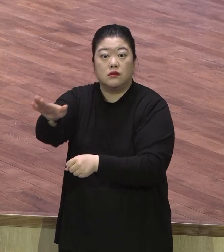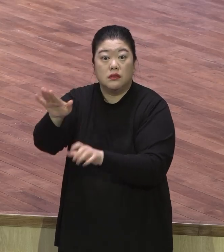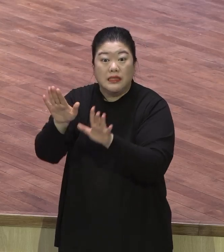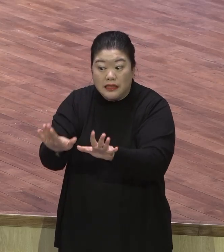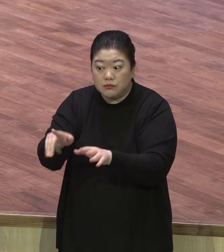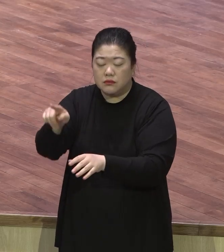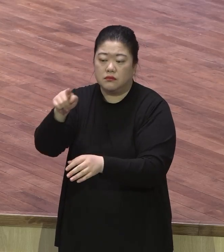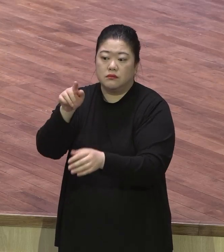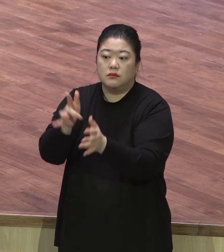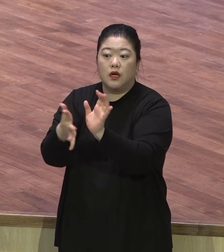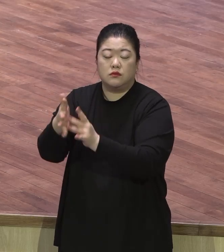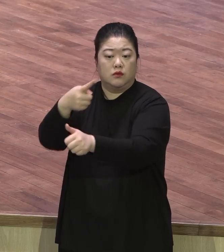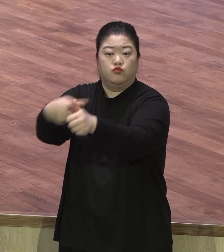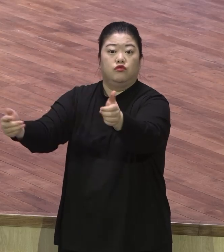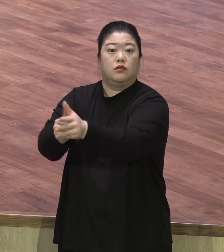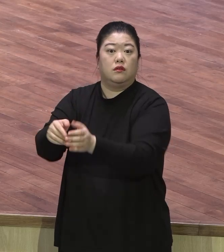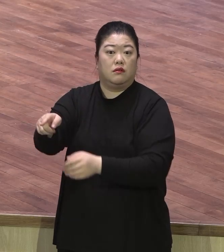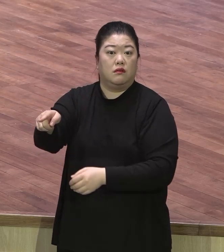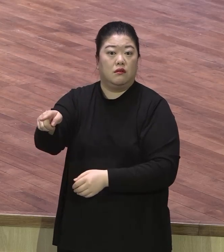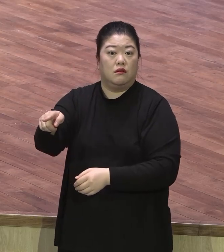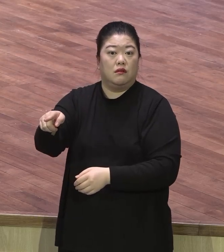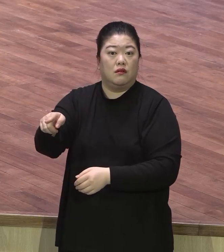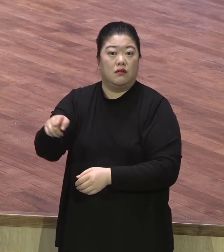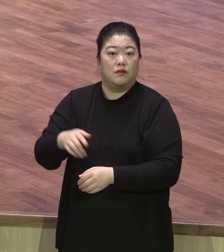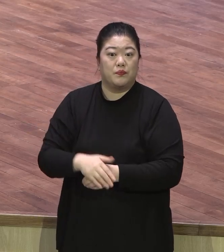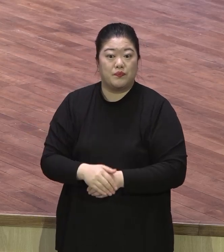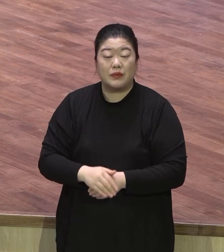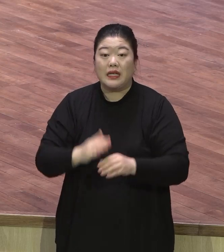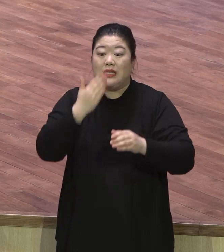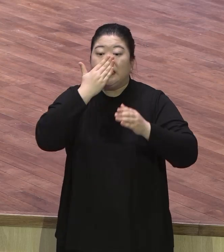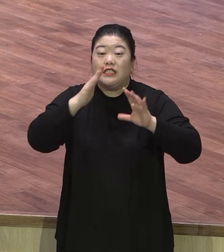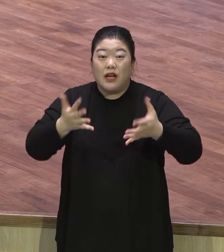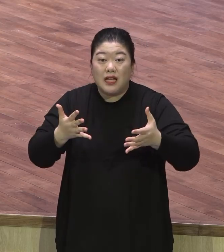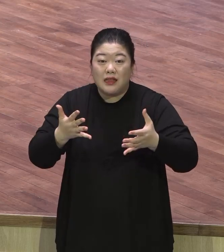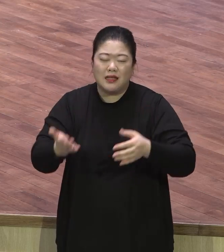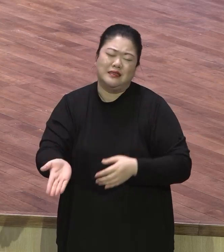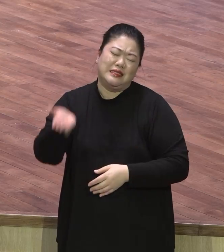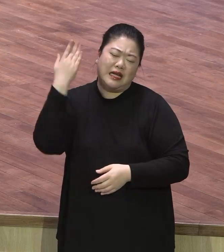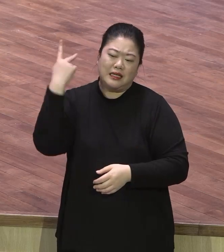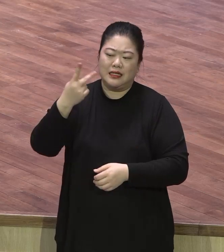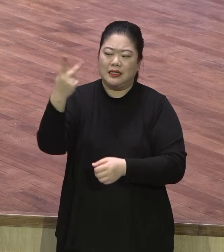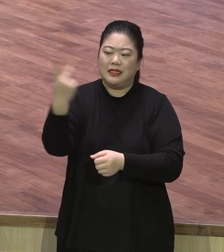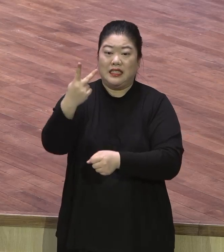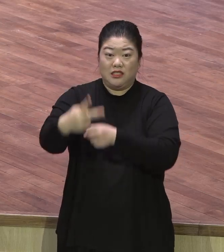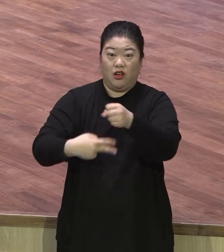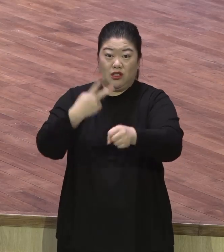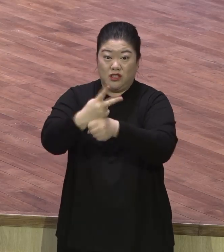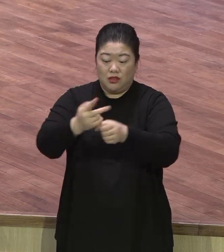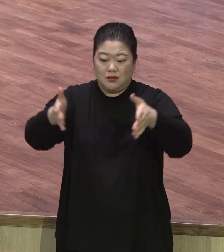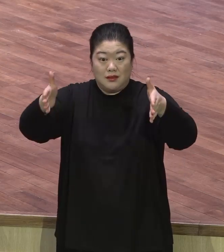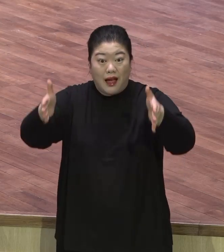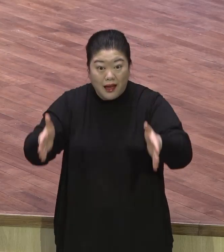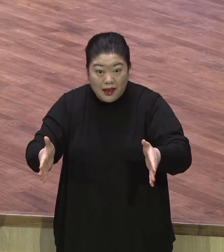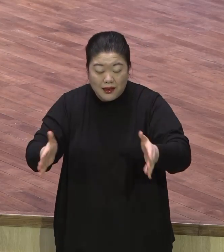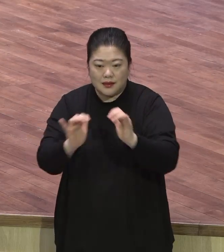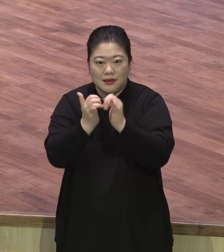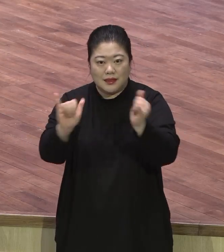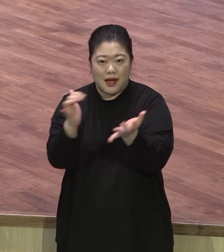중간중간에 뭐 2000년 동안 나라가 없었어요 나라가 없었다는게 이스라엘 나라 2000년 동안 흩어져 버렸어요 전 세계로